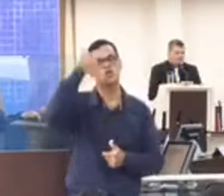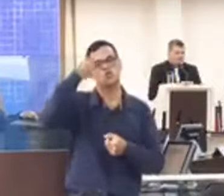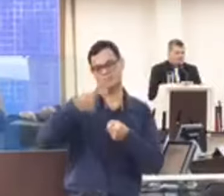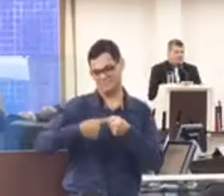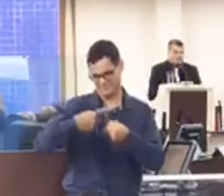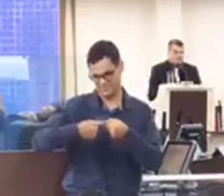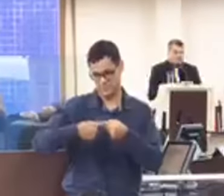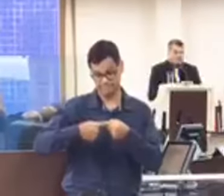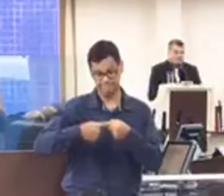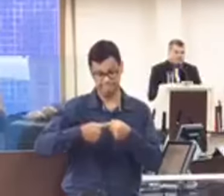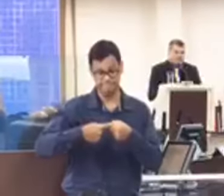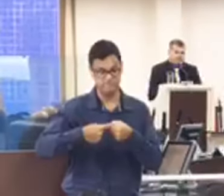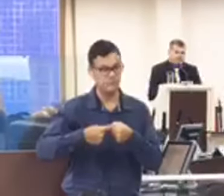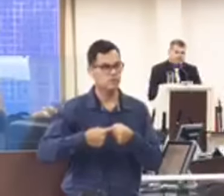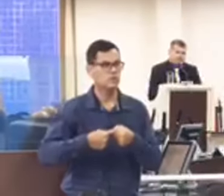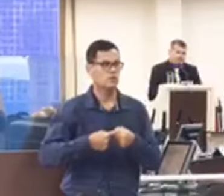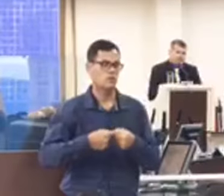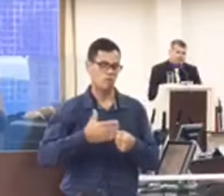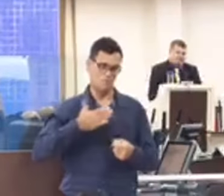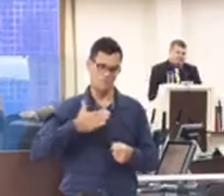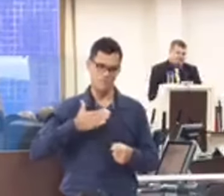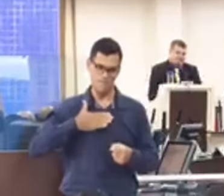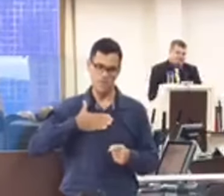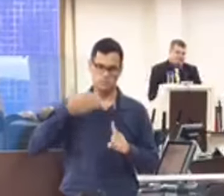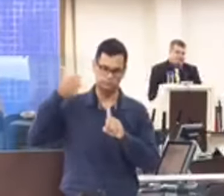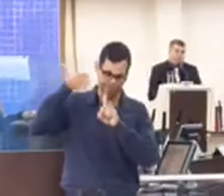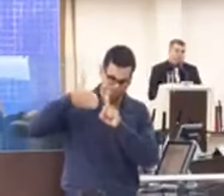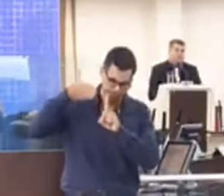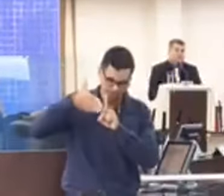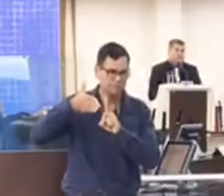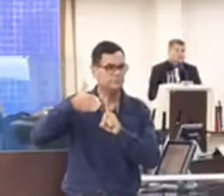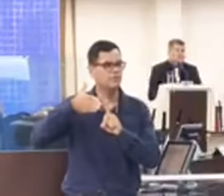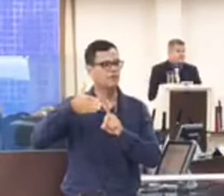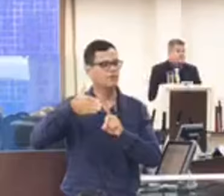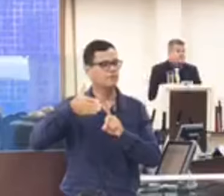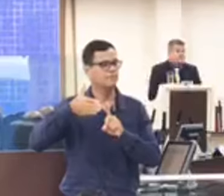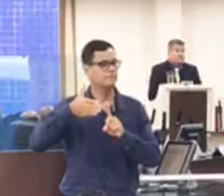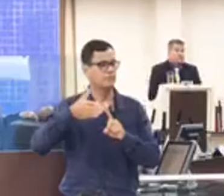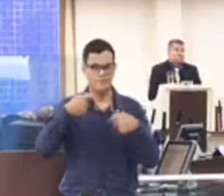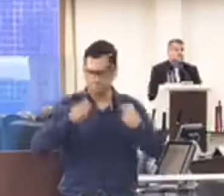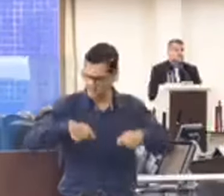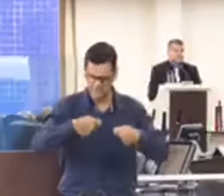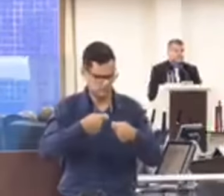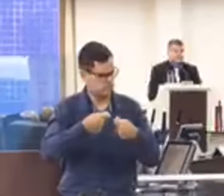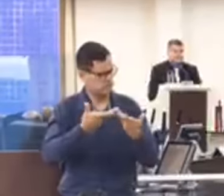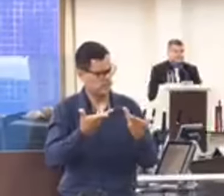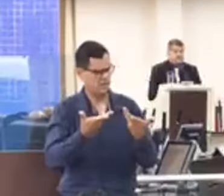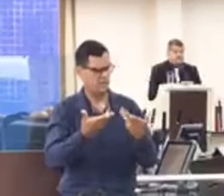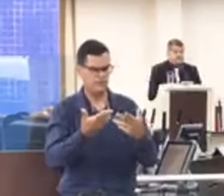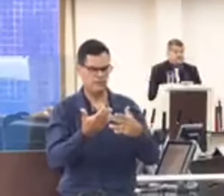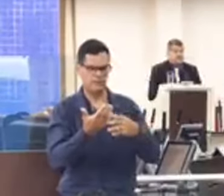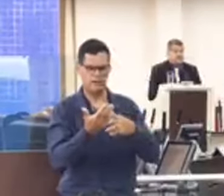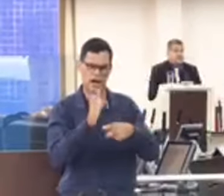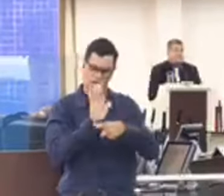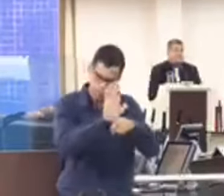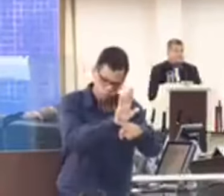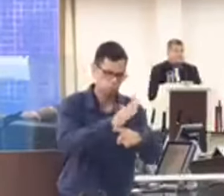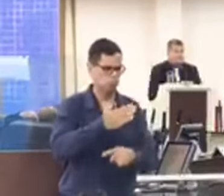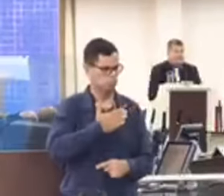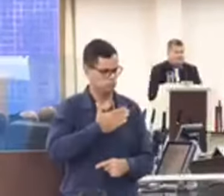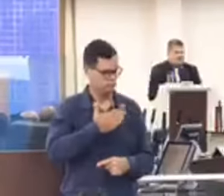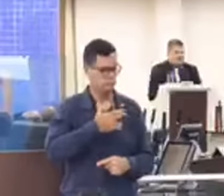Então, encurtando o meu discurso, é isso. Contem com todos os servidores municipais,